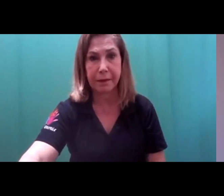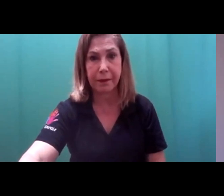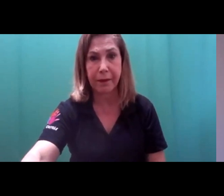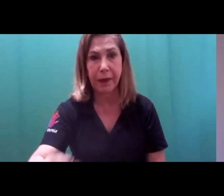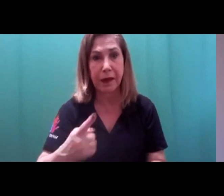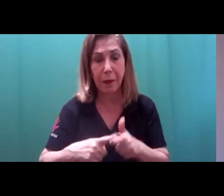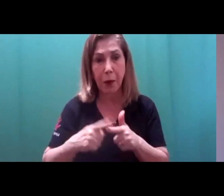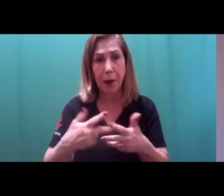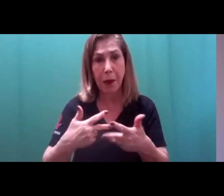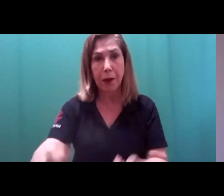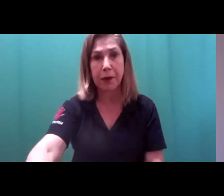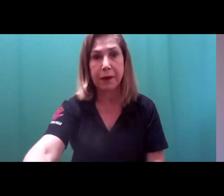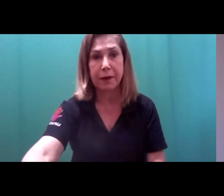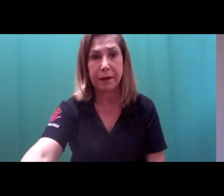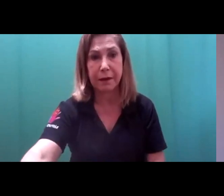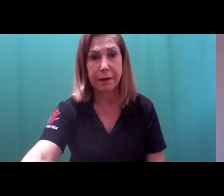se é geral.